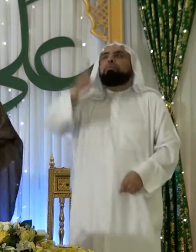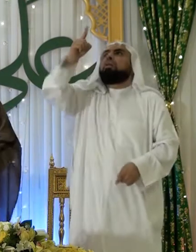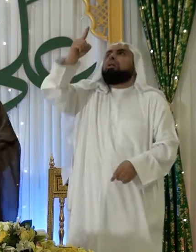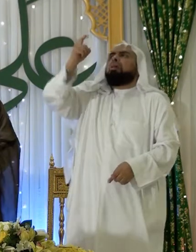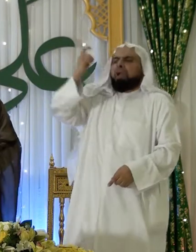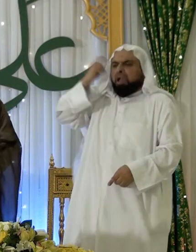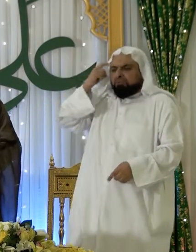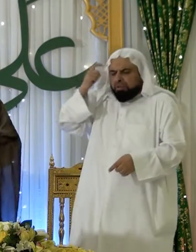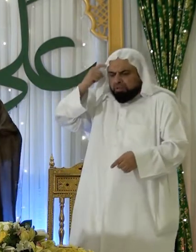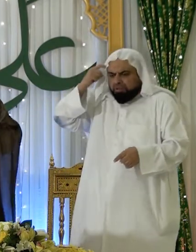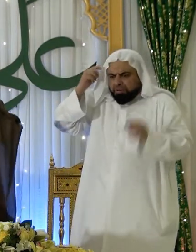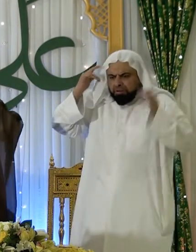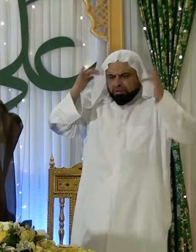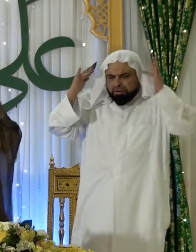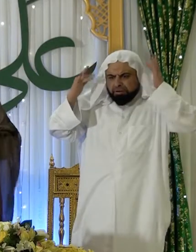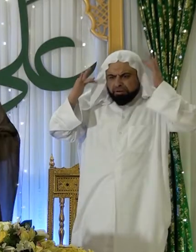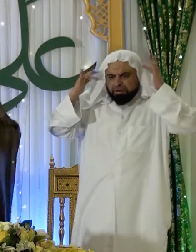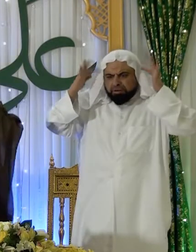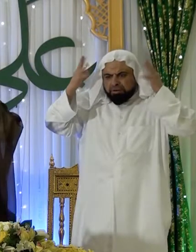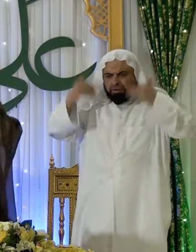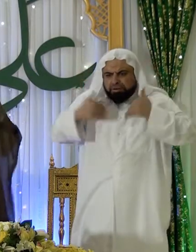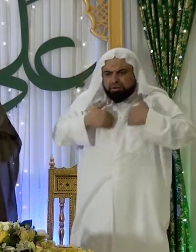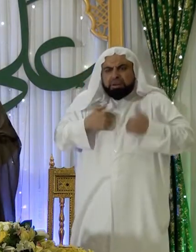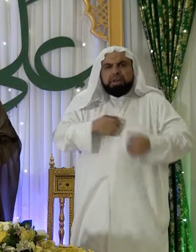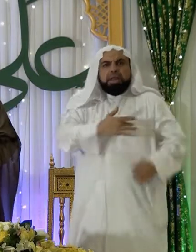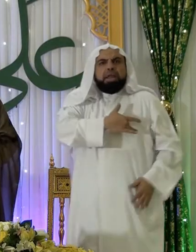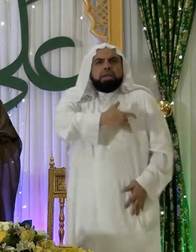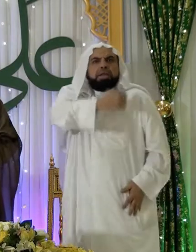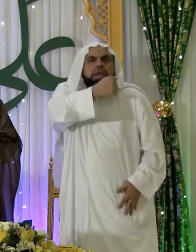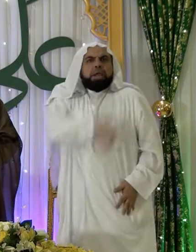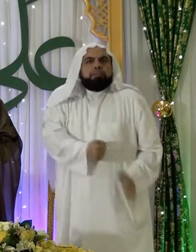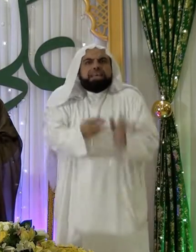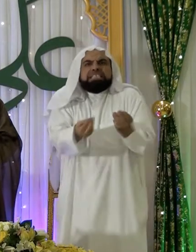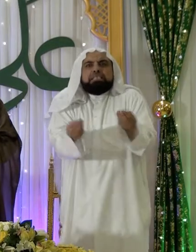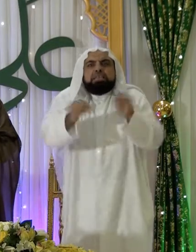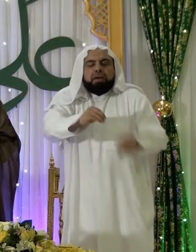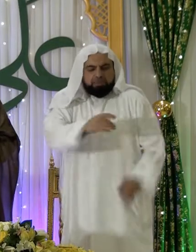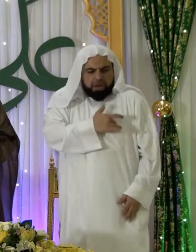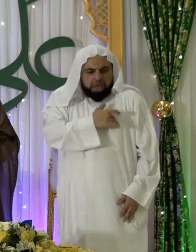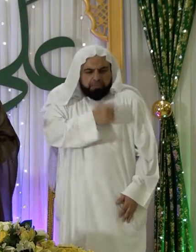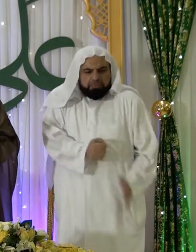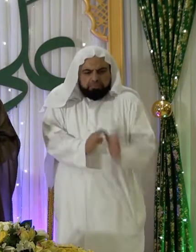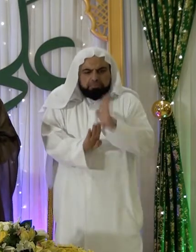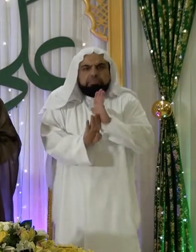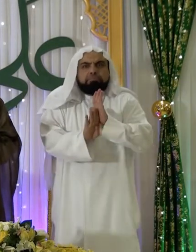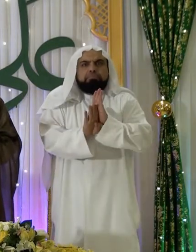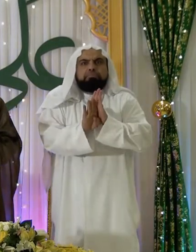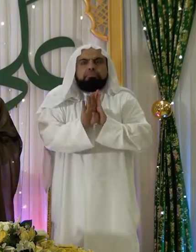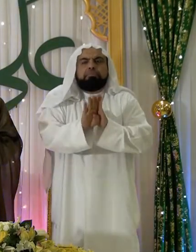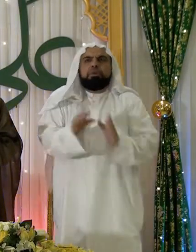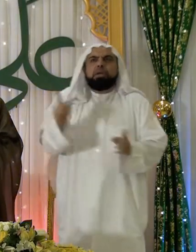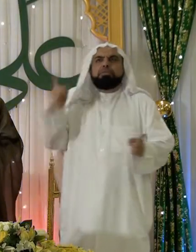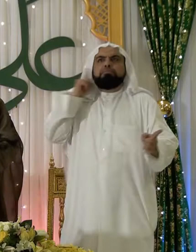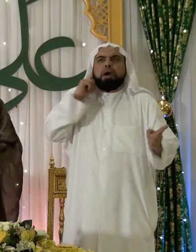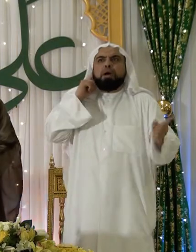الضوء، ضوء الإيمان، نور الإيمان، كنت أسمع الصوت